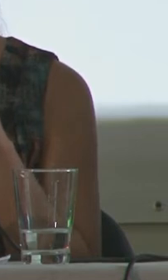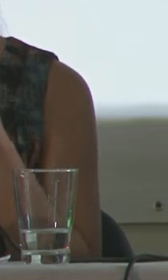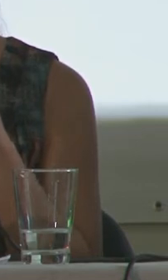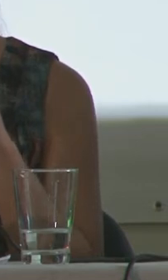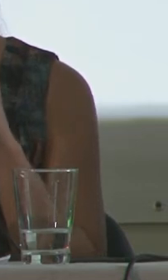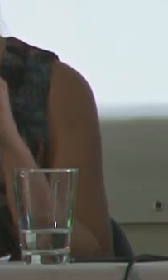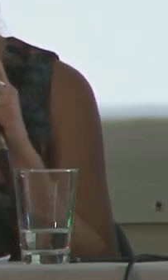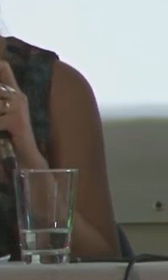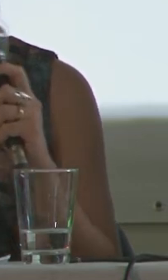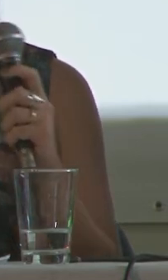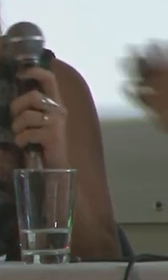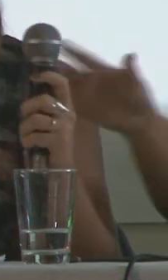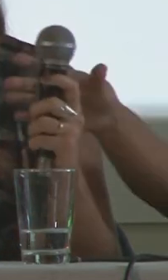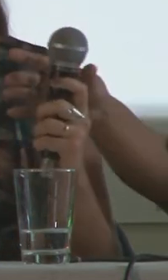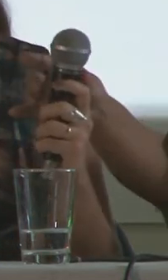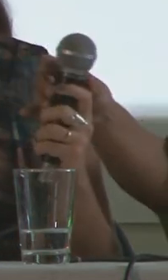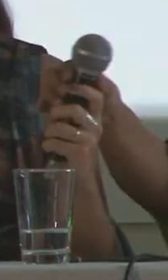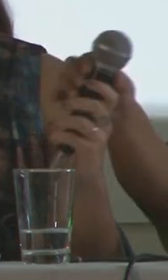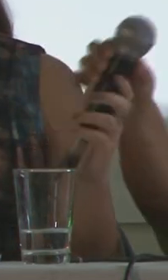área da educação.